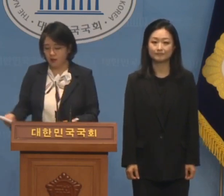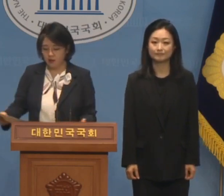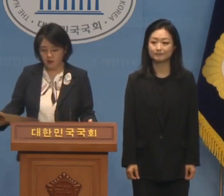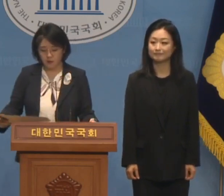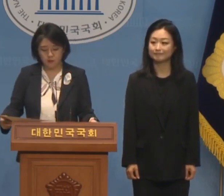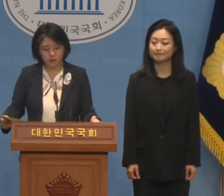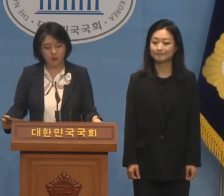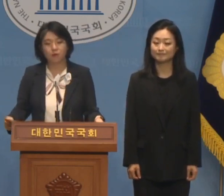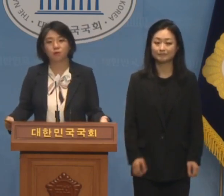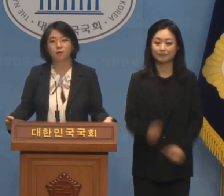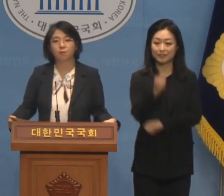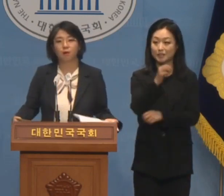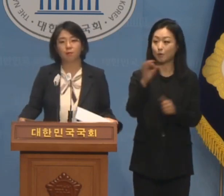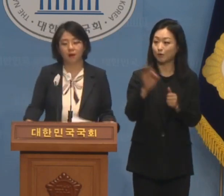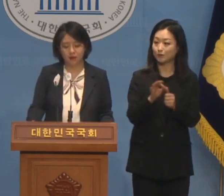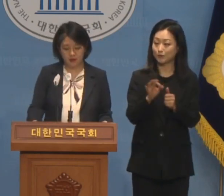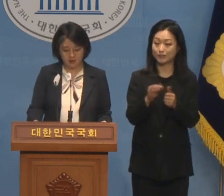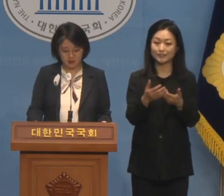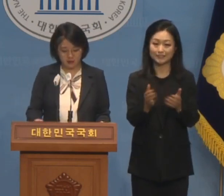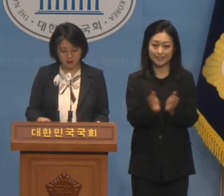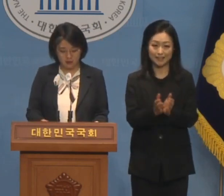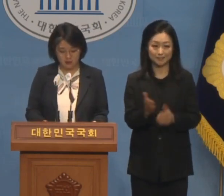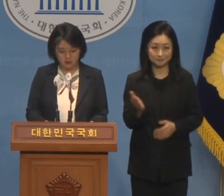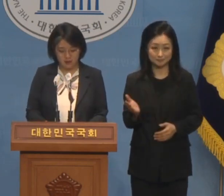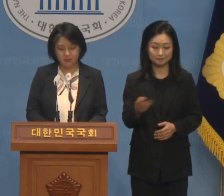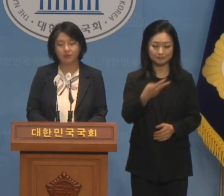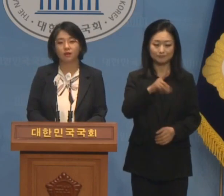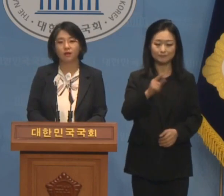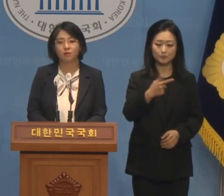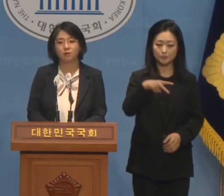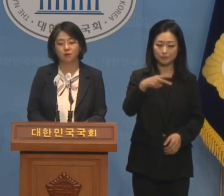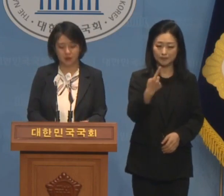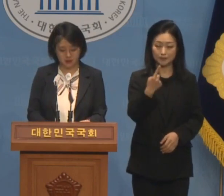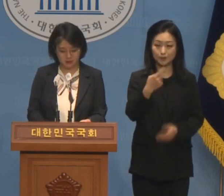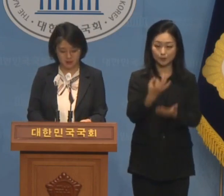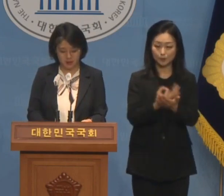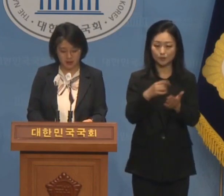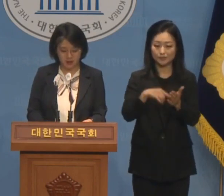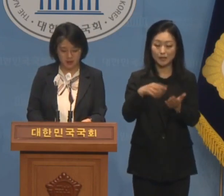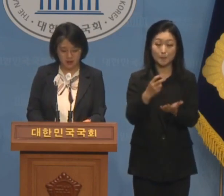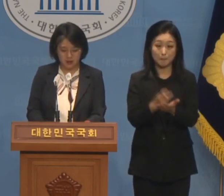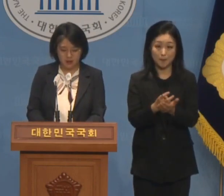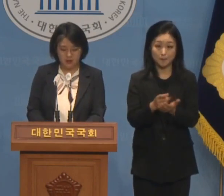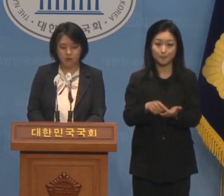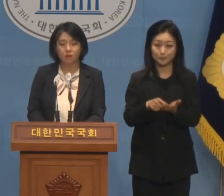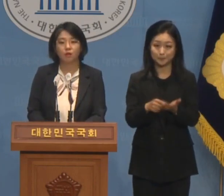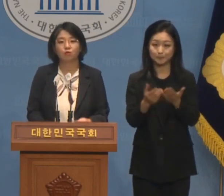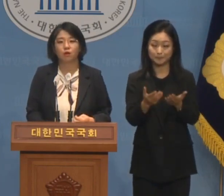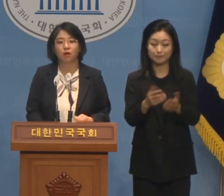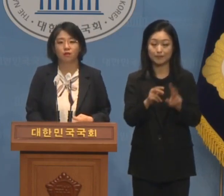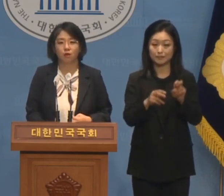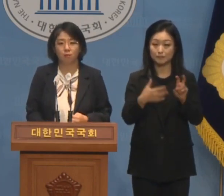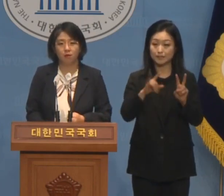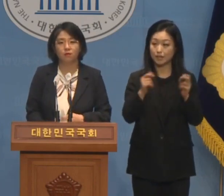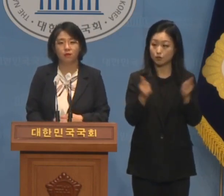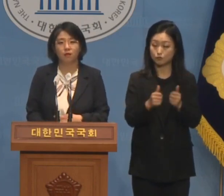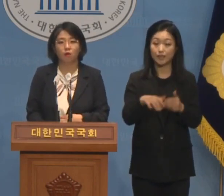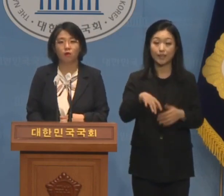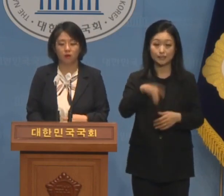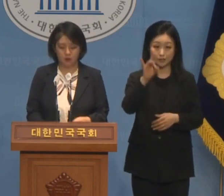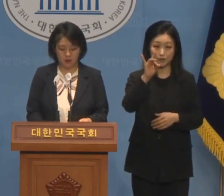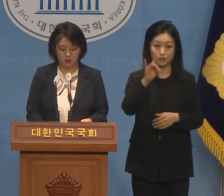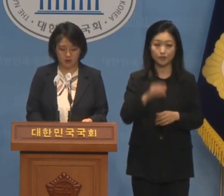네, 기본소득 탄소세법 발의 기자회견을 시작하도록 하겠습니다. 22대 국회 첫